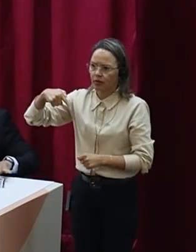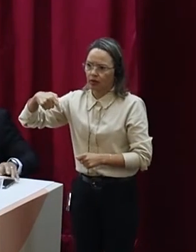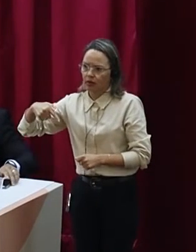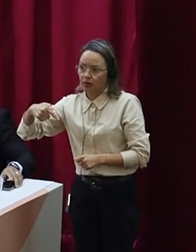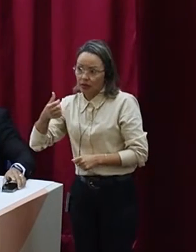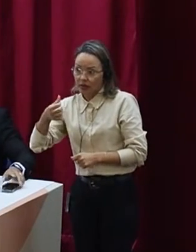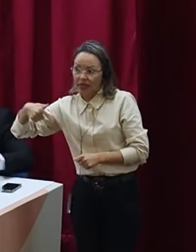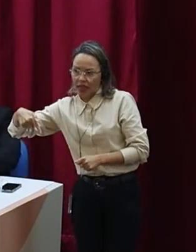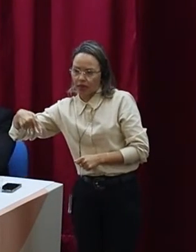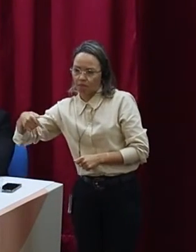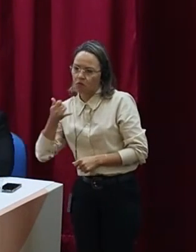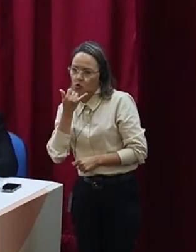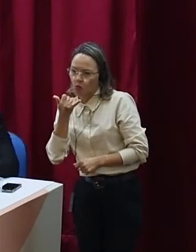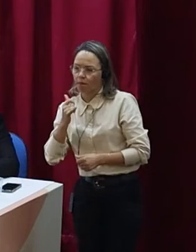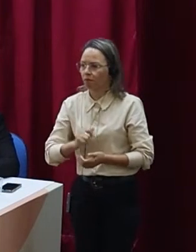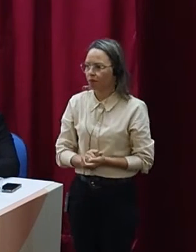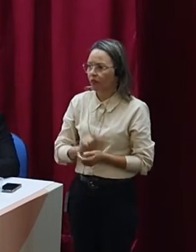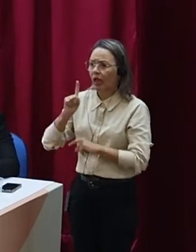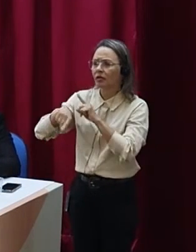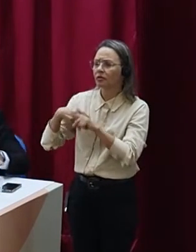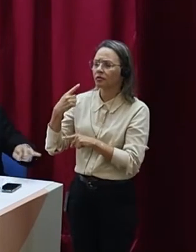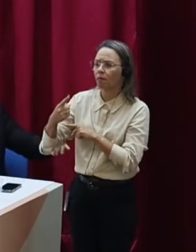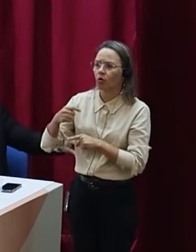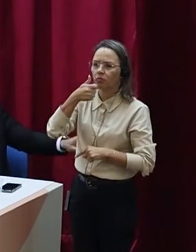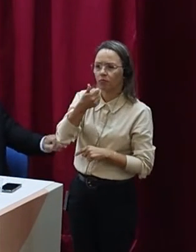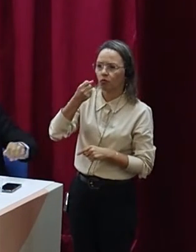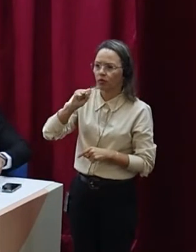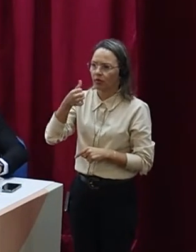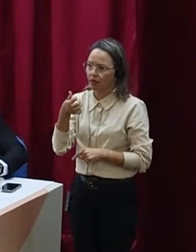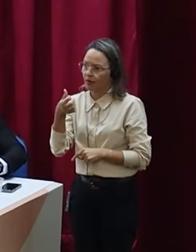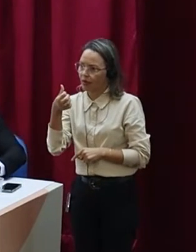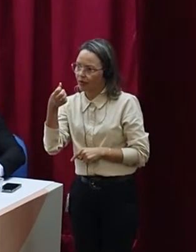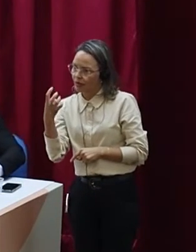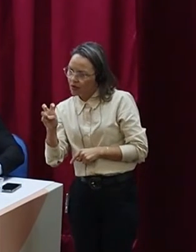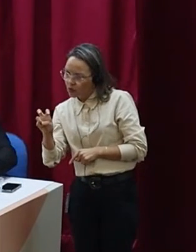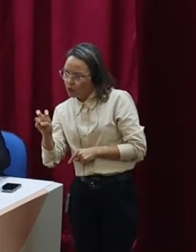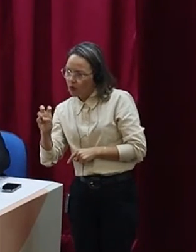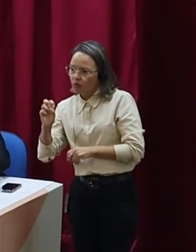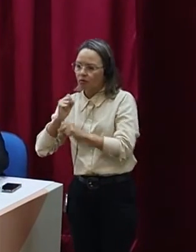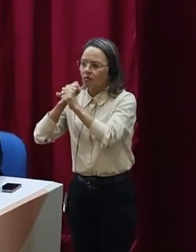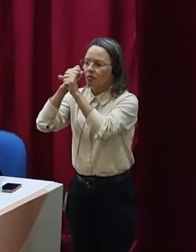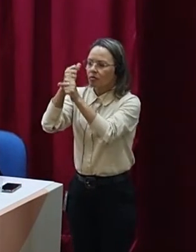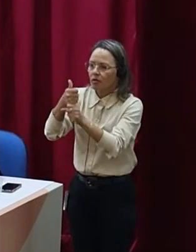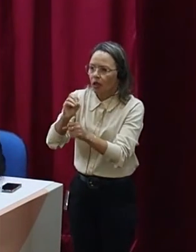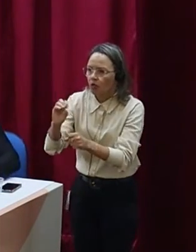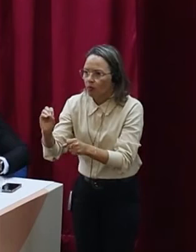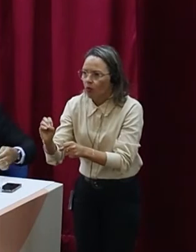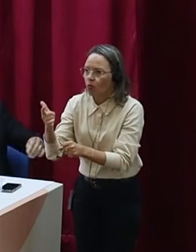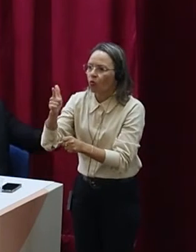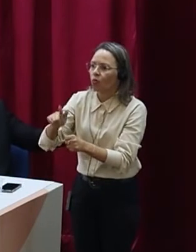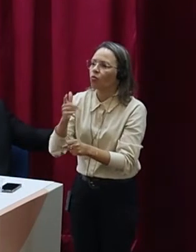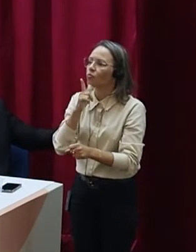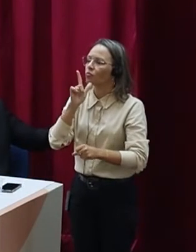1767. Y después, 1865, 100 años después, se recuperó el uso del escrito del guaraní en